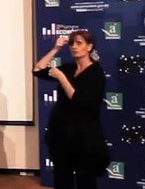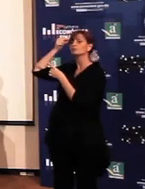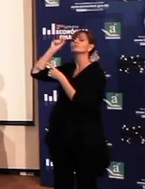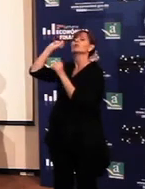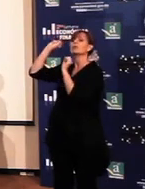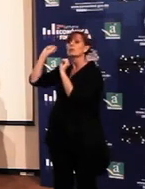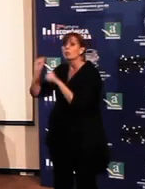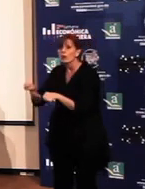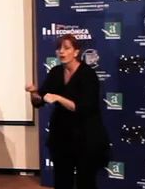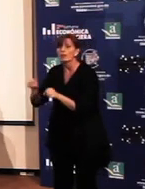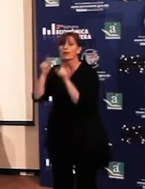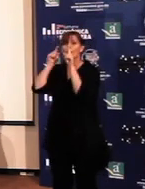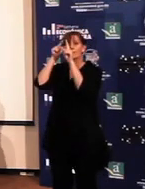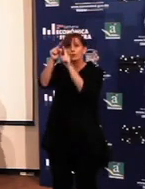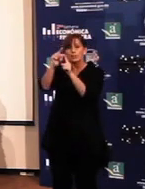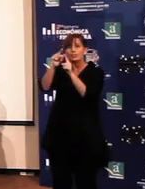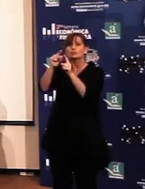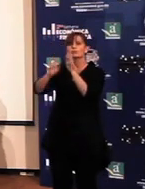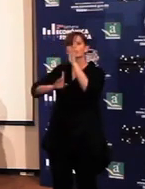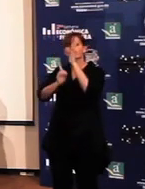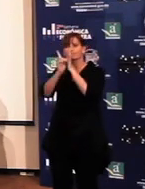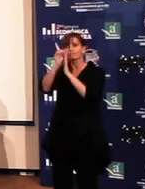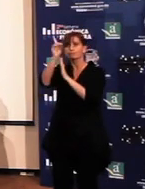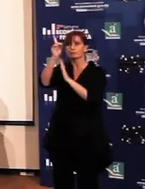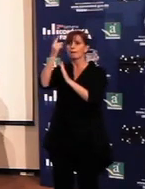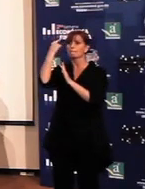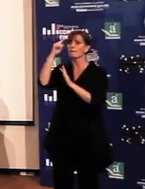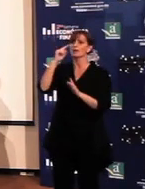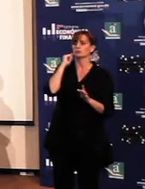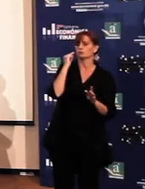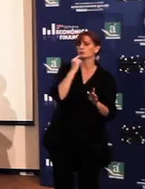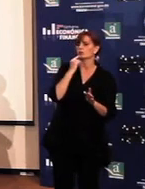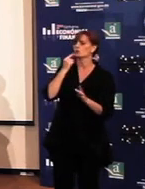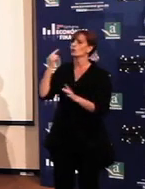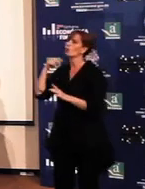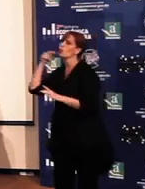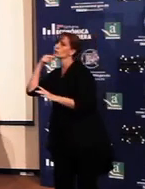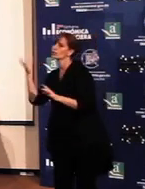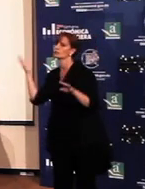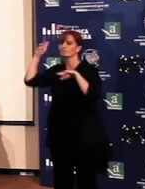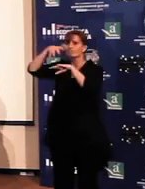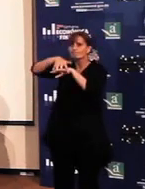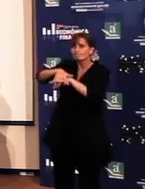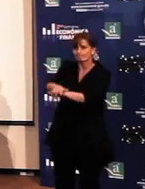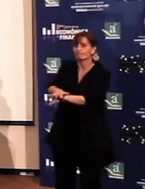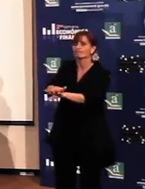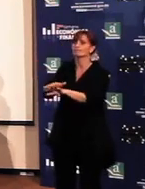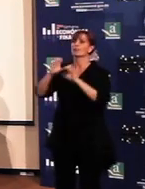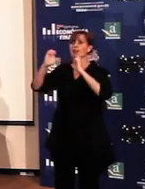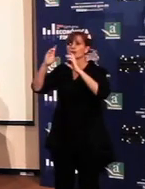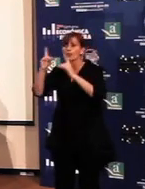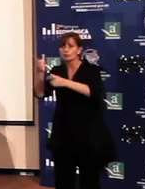desarrollar proyectos inclusivos que incluyen la educación educación en lengua de